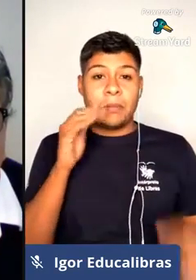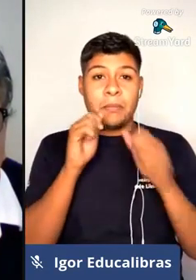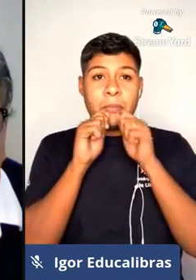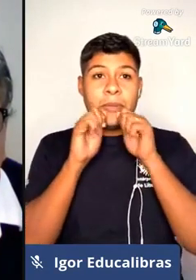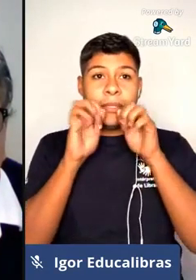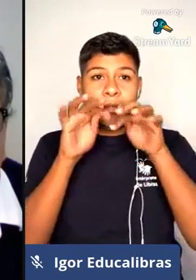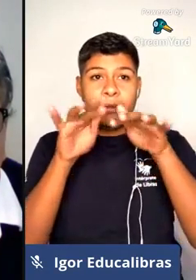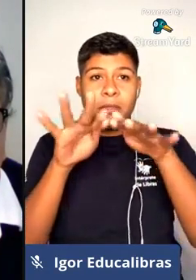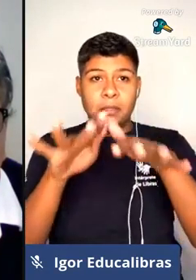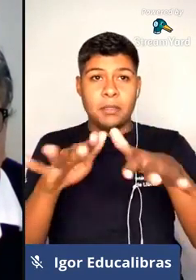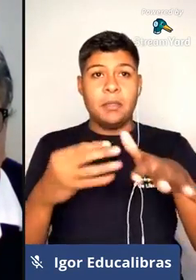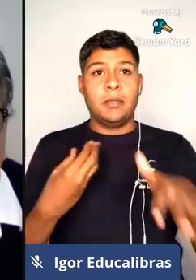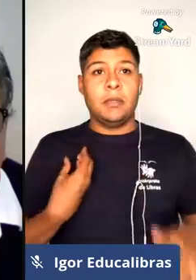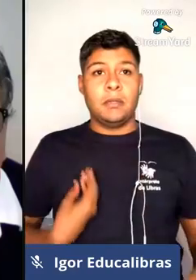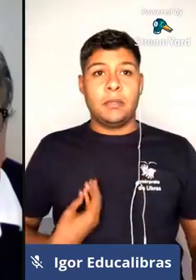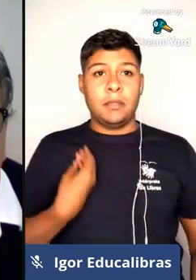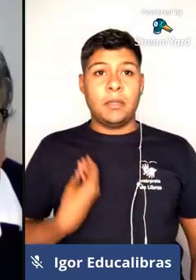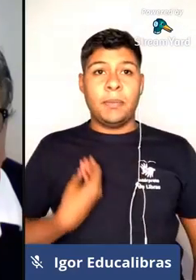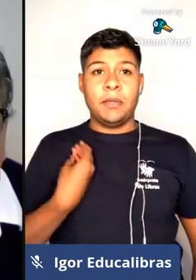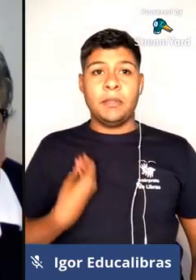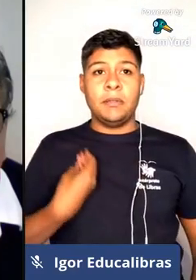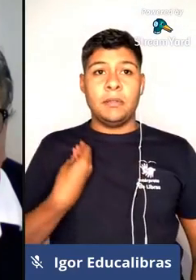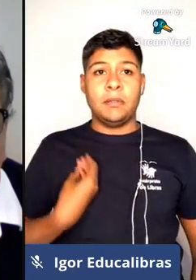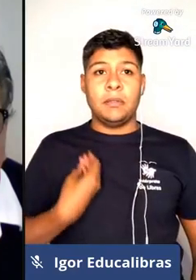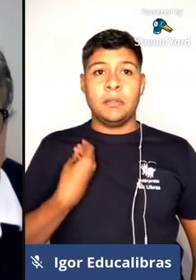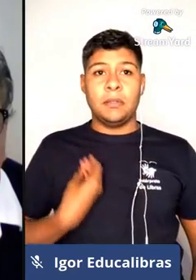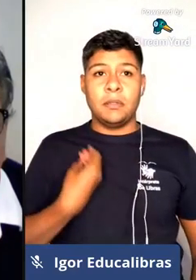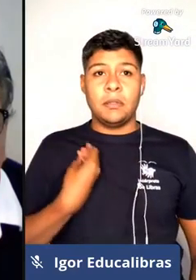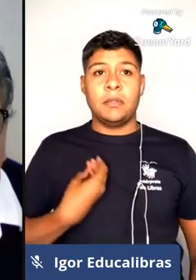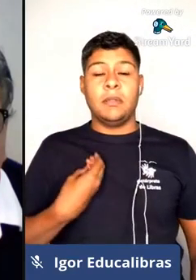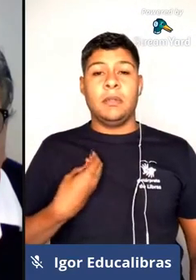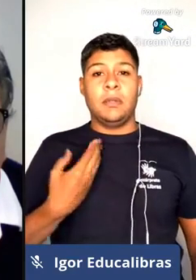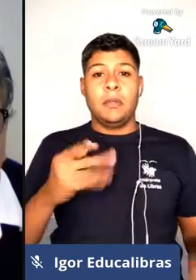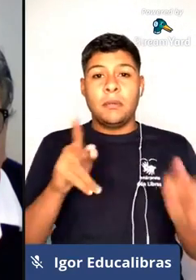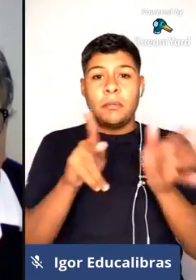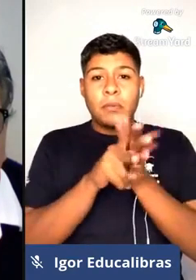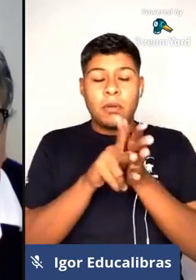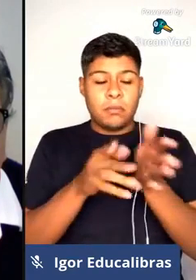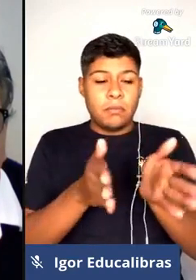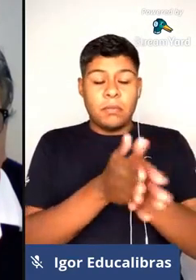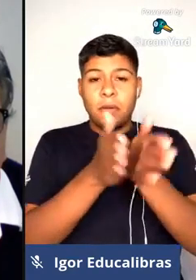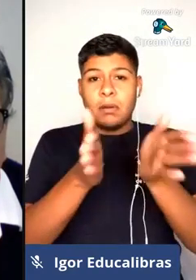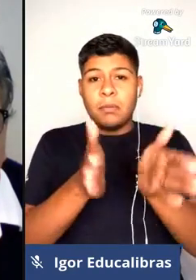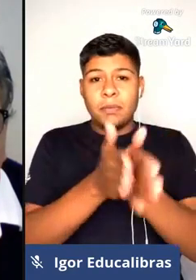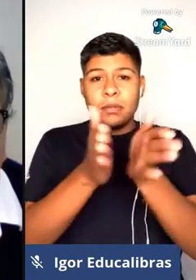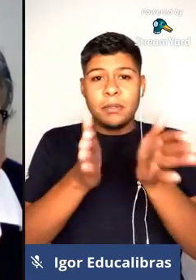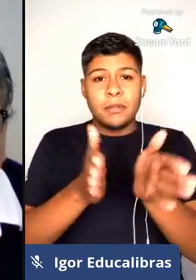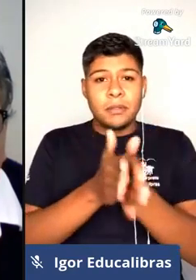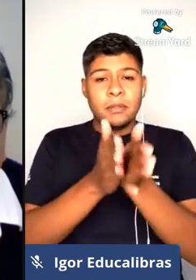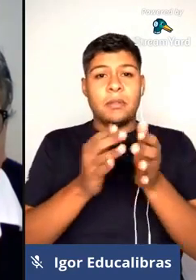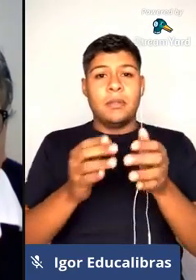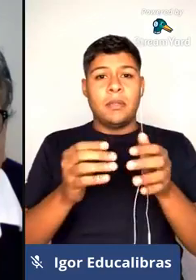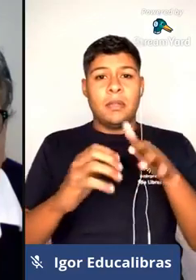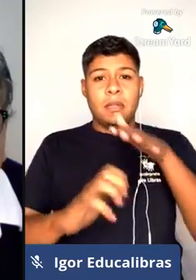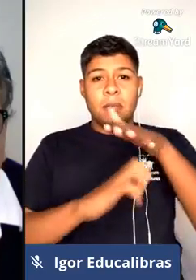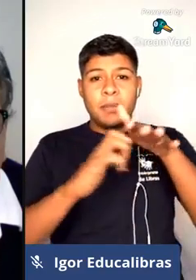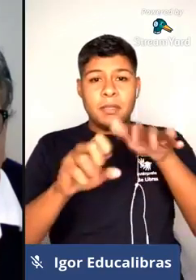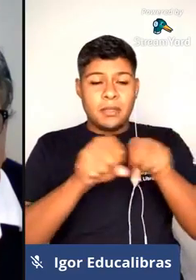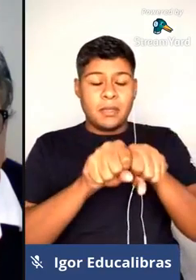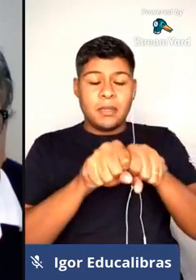criar vai aumentar a miséria, vai aumentar a pobreza, empresas quebrando, a